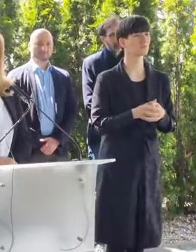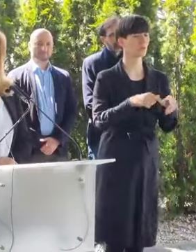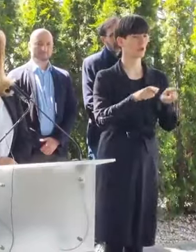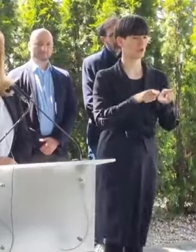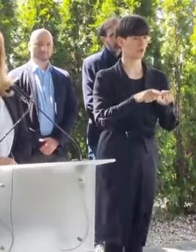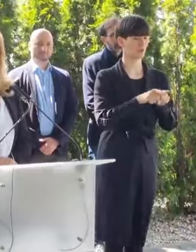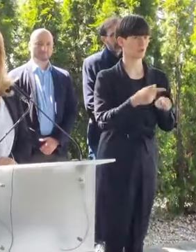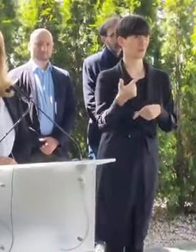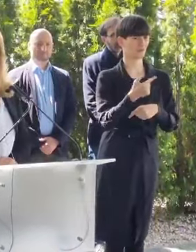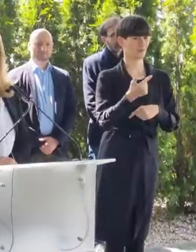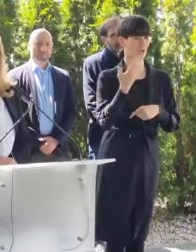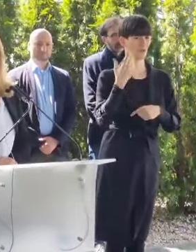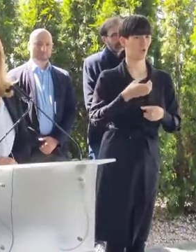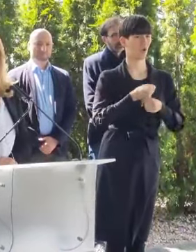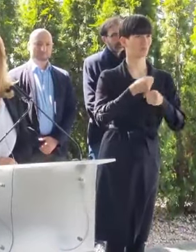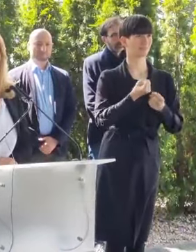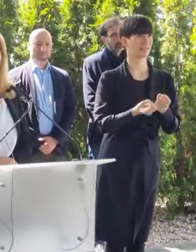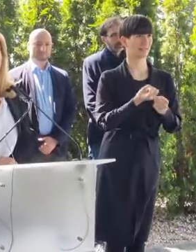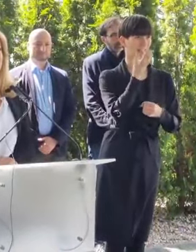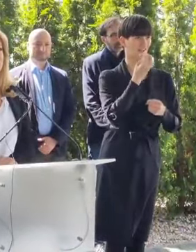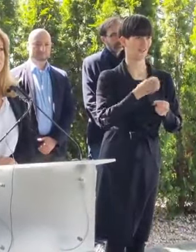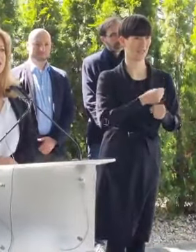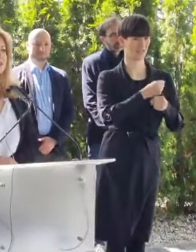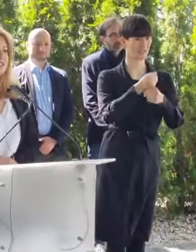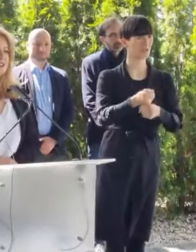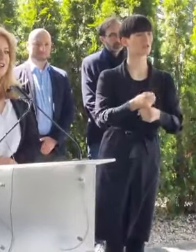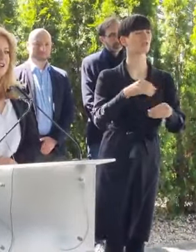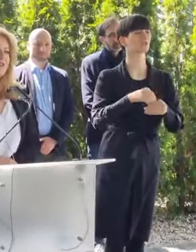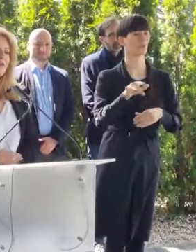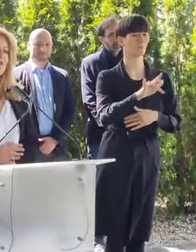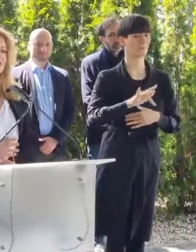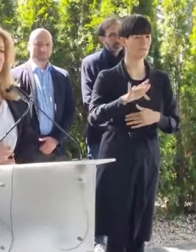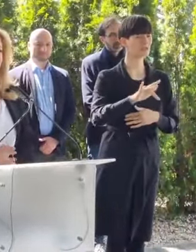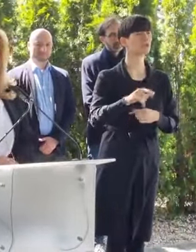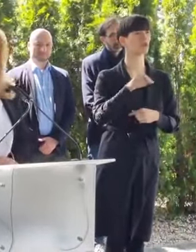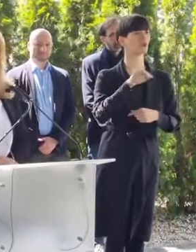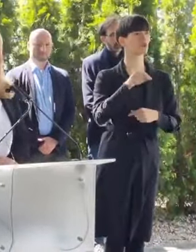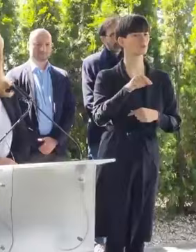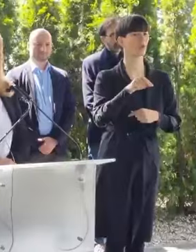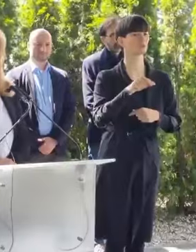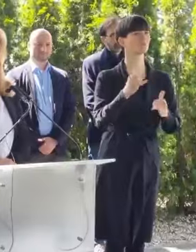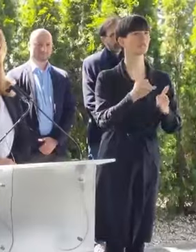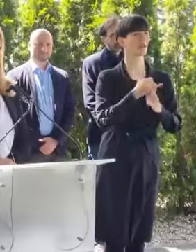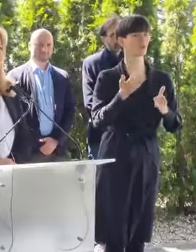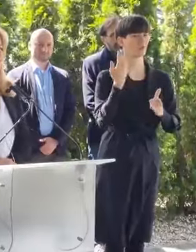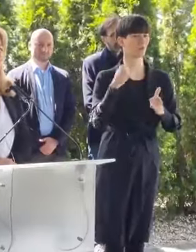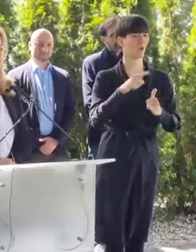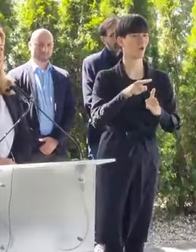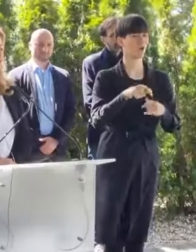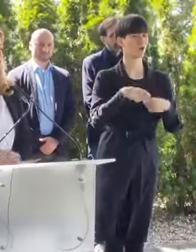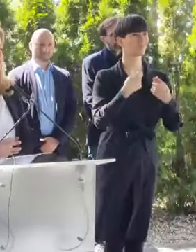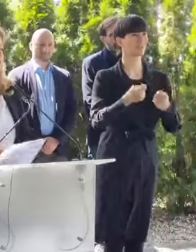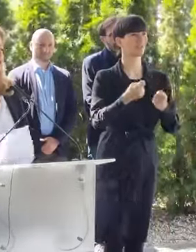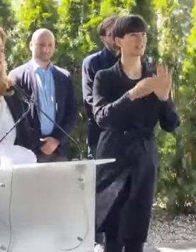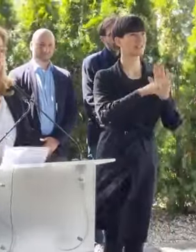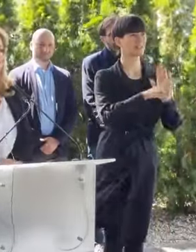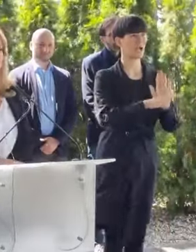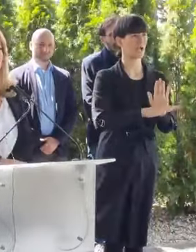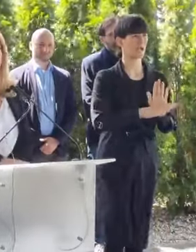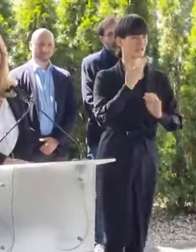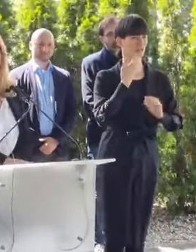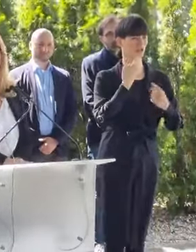položiť kytice kvetov na miesto, kde sa formoval základ československých légií, ktoré boli na